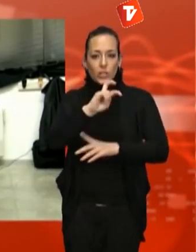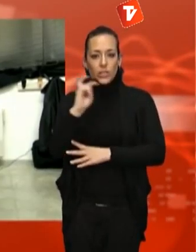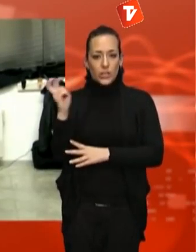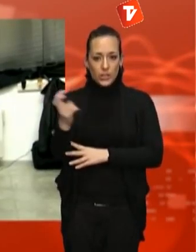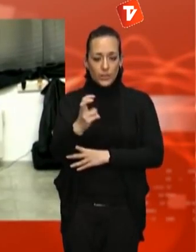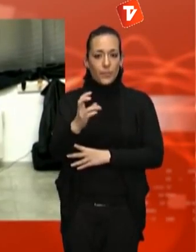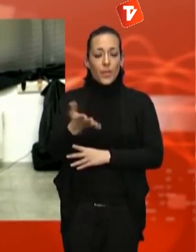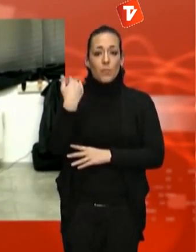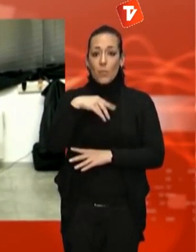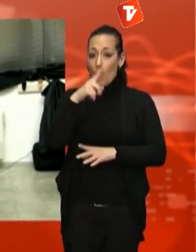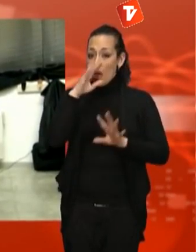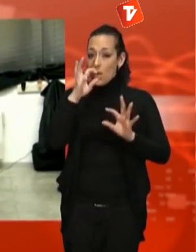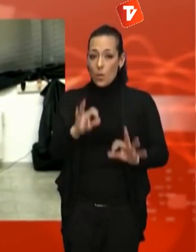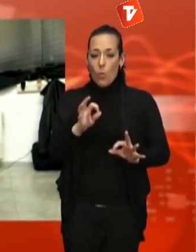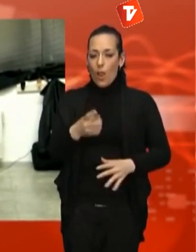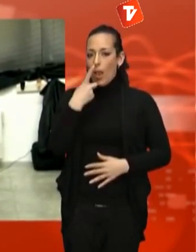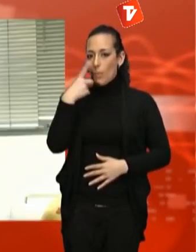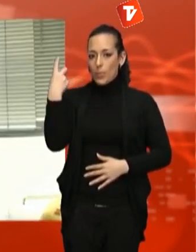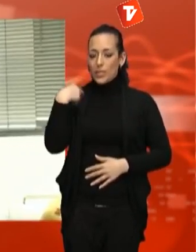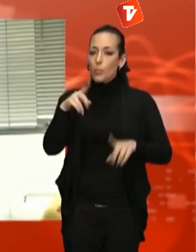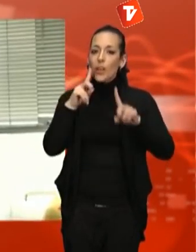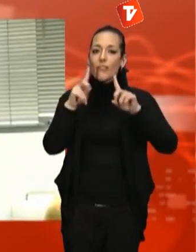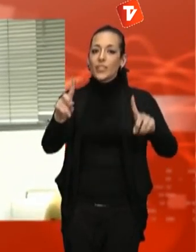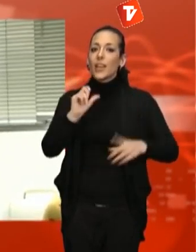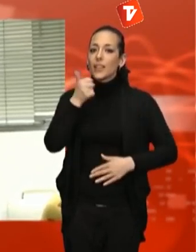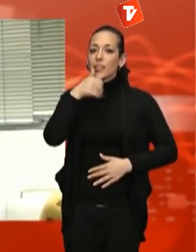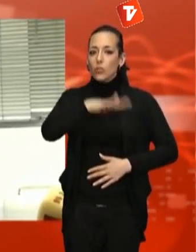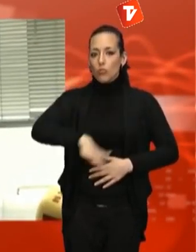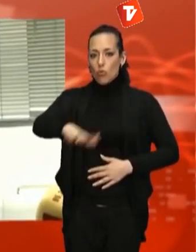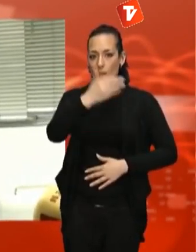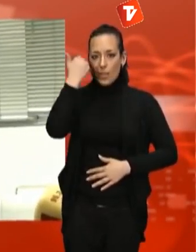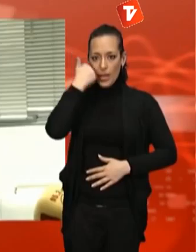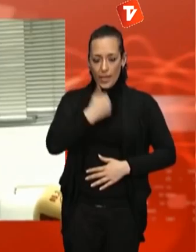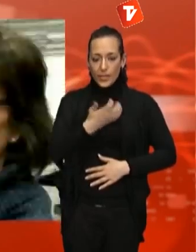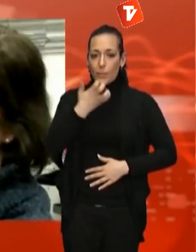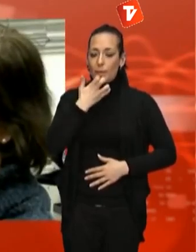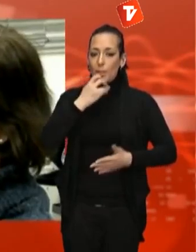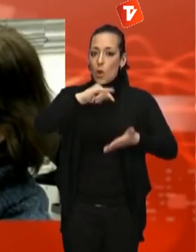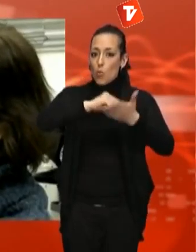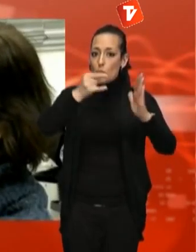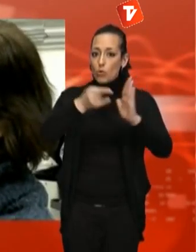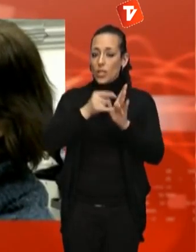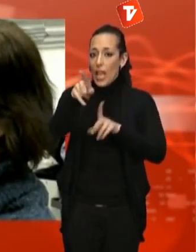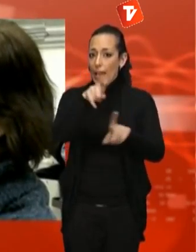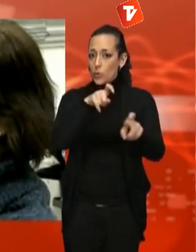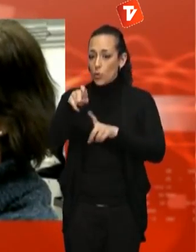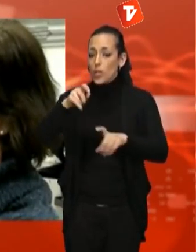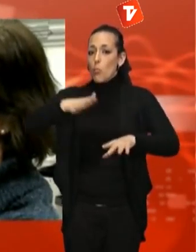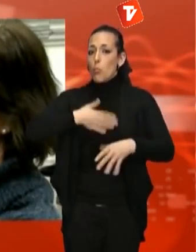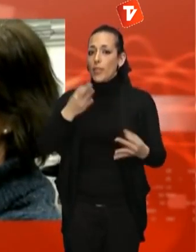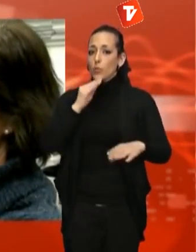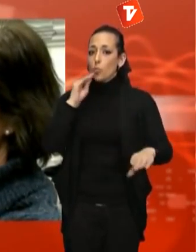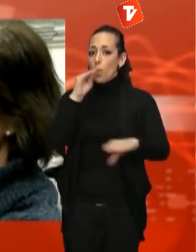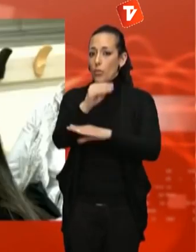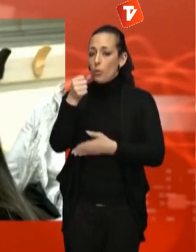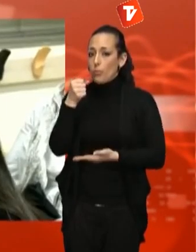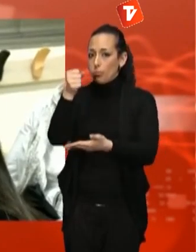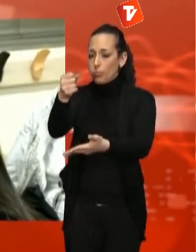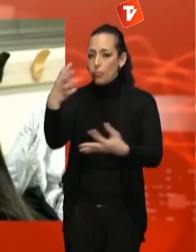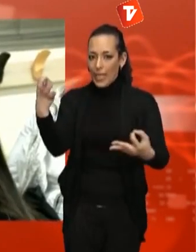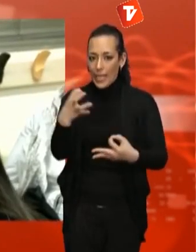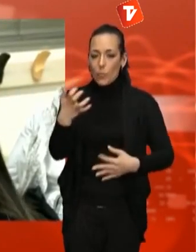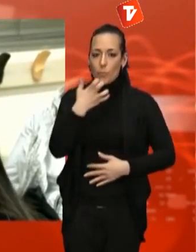passat, els beneficiaris seran entitats de Terrassa. Els projectes escollits són el programa per la infància de Creu Roja, el de l'Associació Educativa Campalet